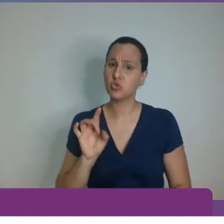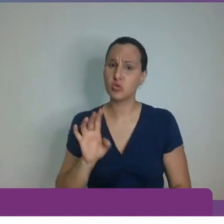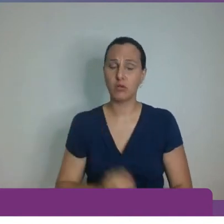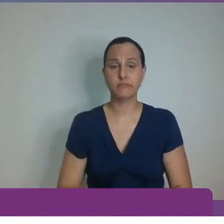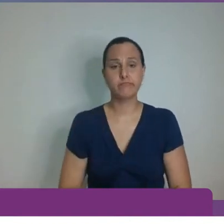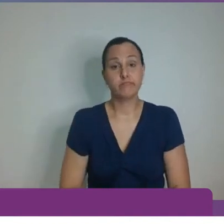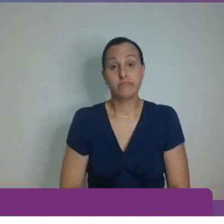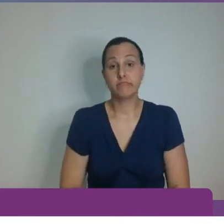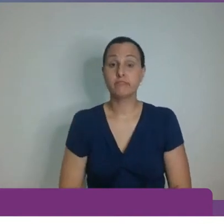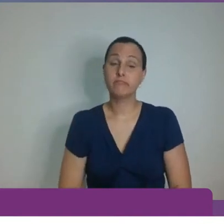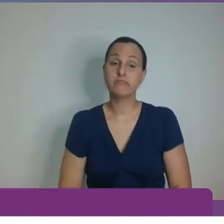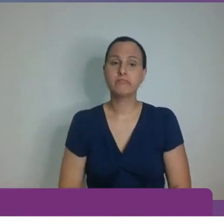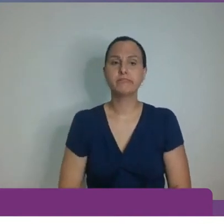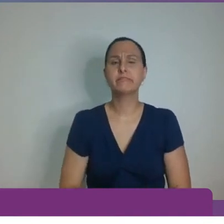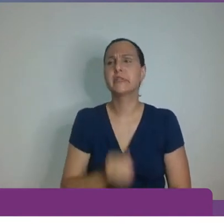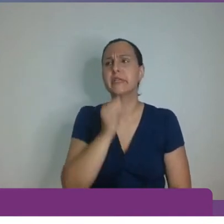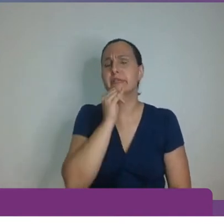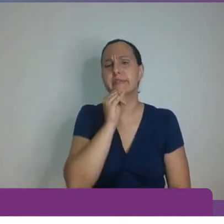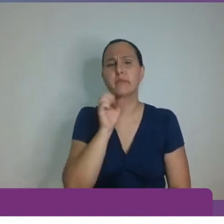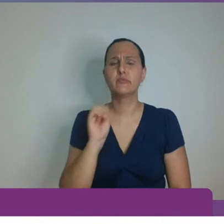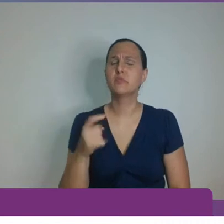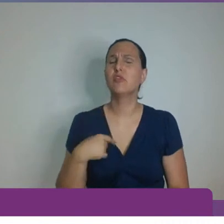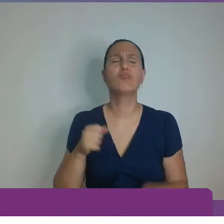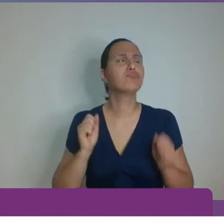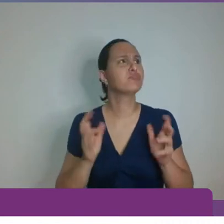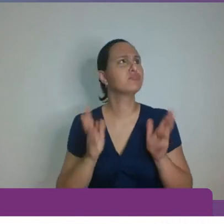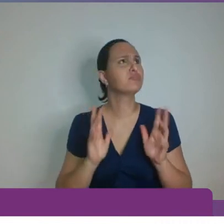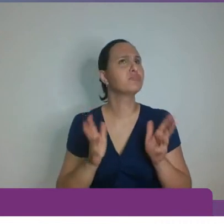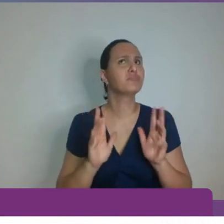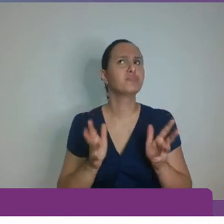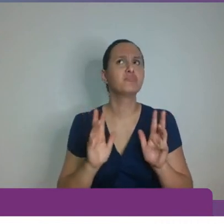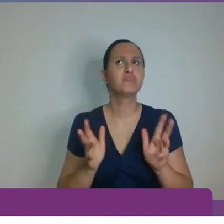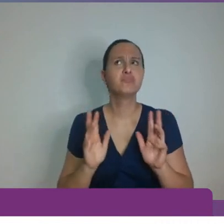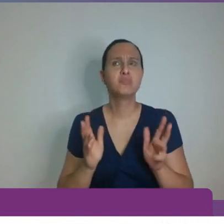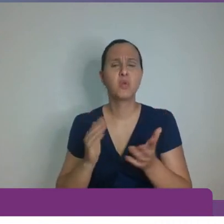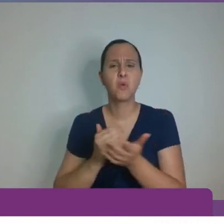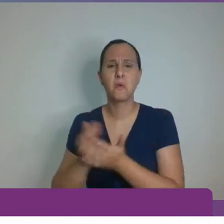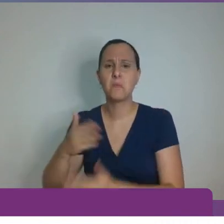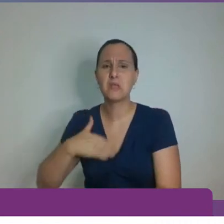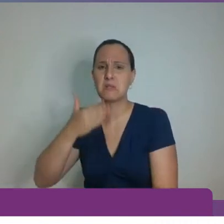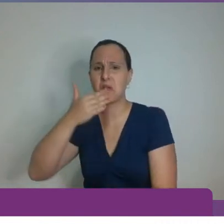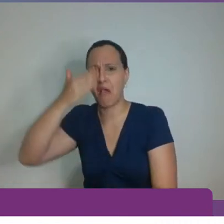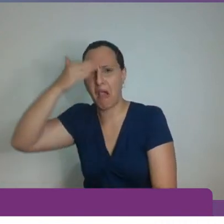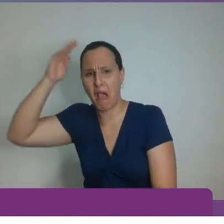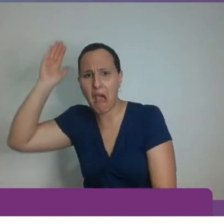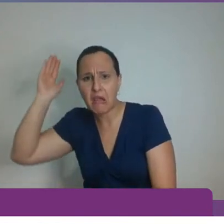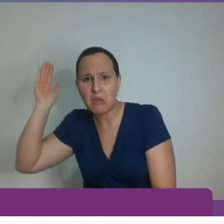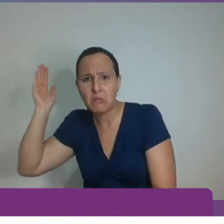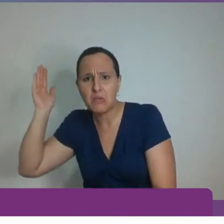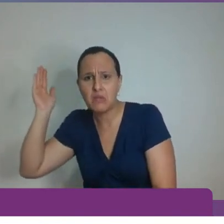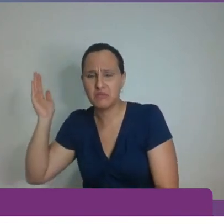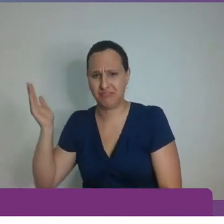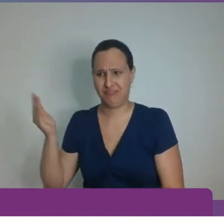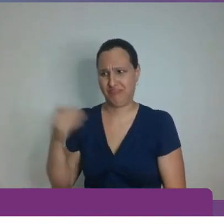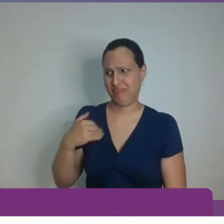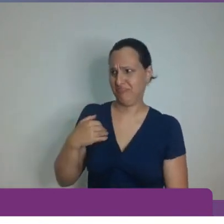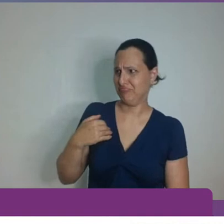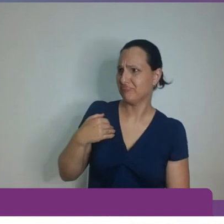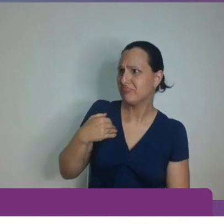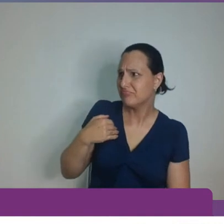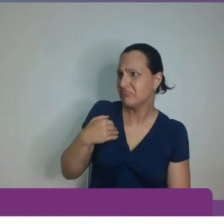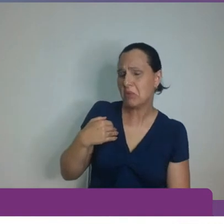que começa alguém falando em árabe. Árabe não é a minha língua de trabalho. Então, eu vou precisar daquilo que é chamado de